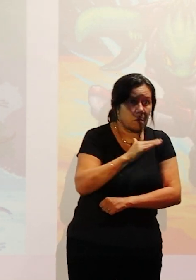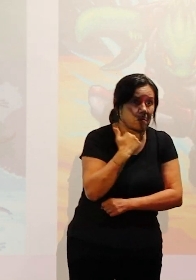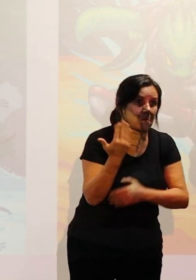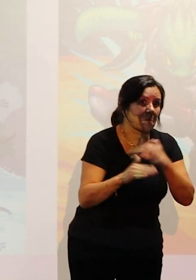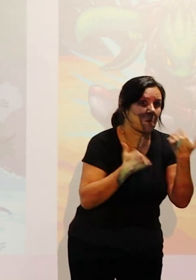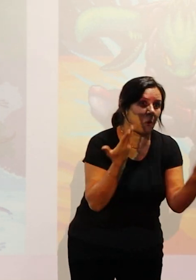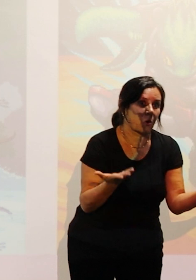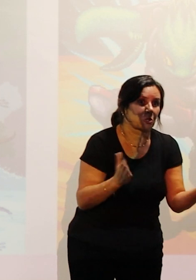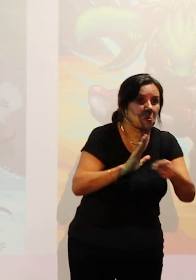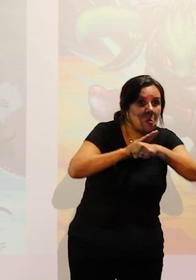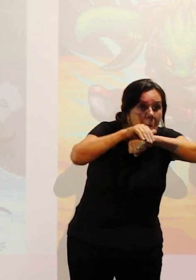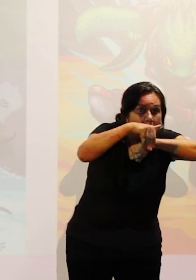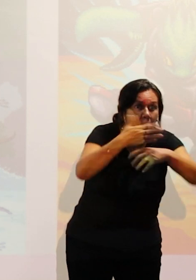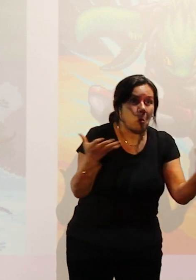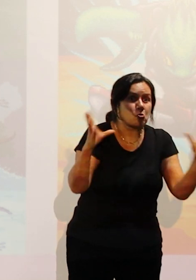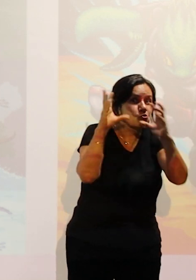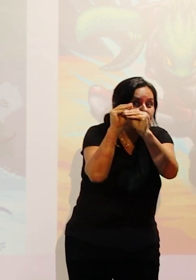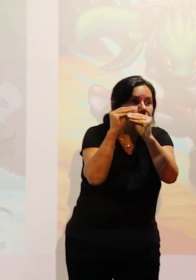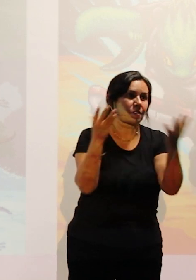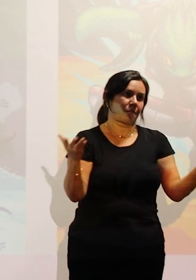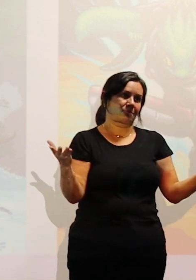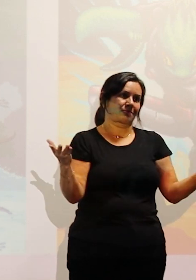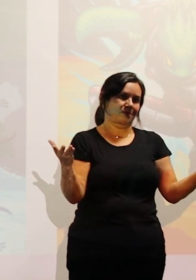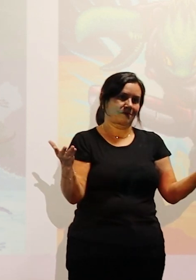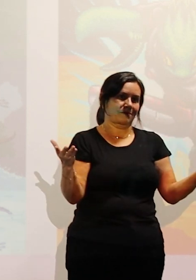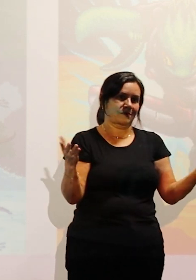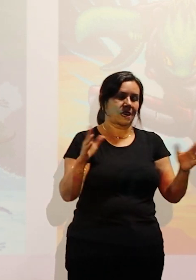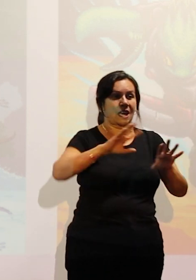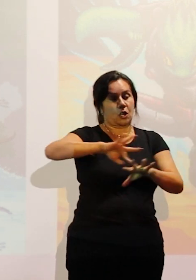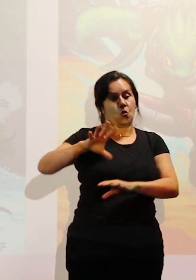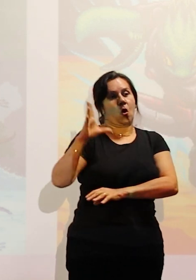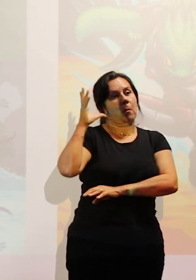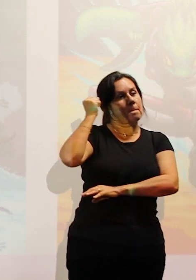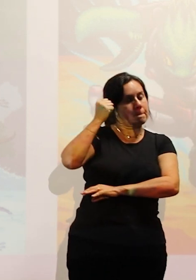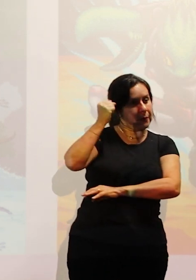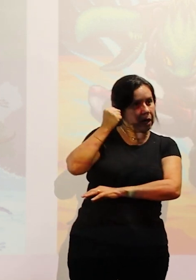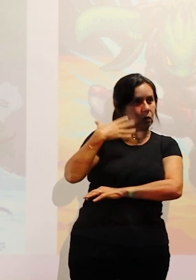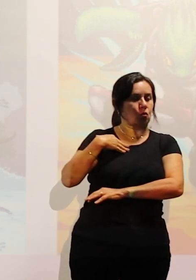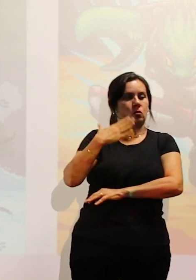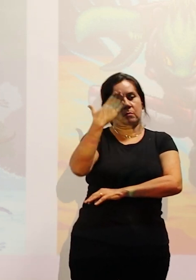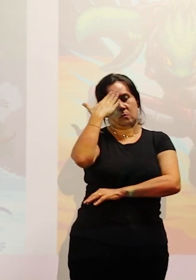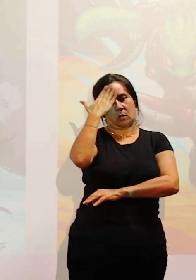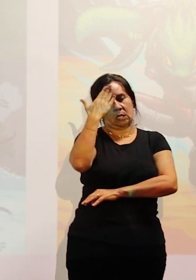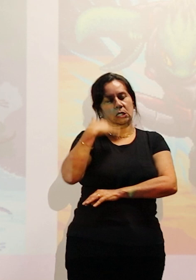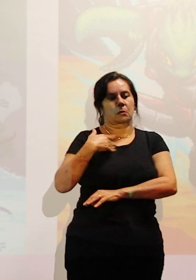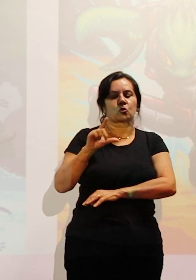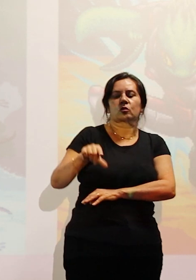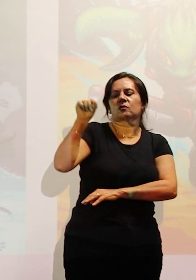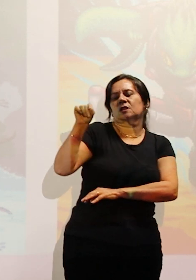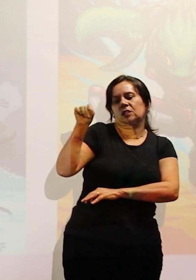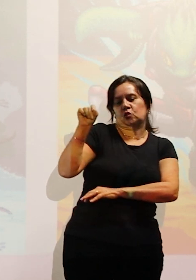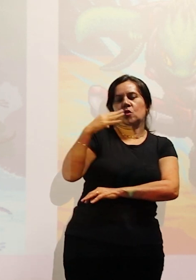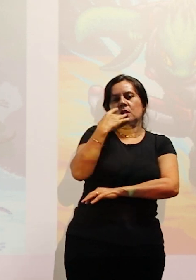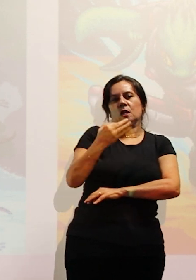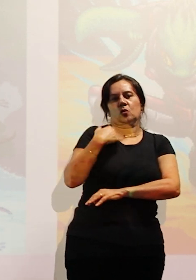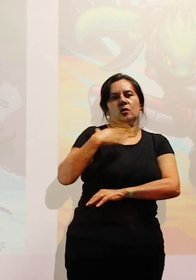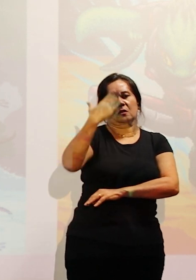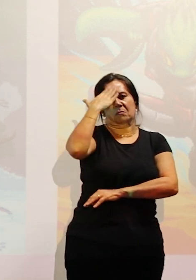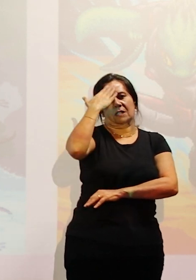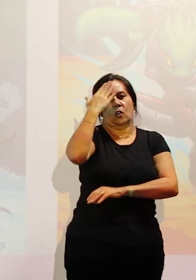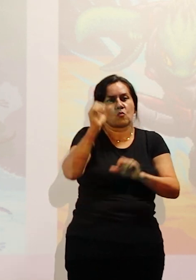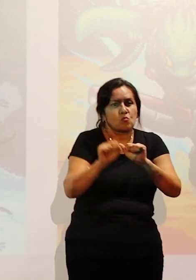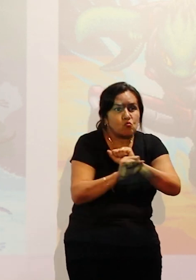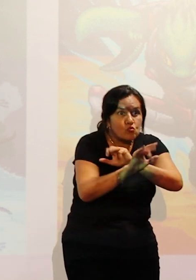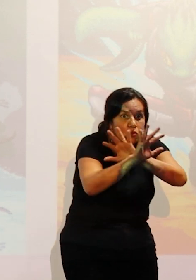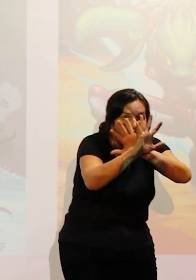pensa na noite, na escuridão. É uma coisa branco. Branco, a gente pensa, né, numa coisa... Claro, eu